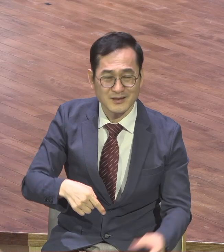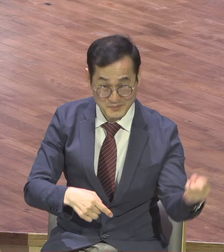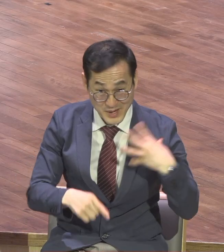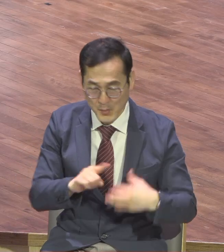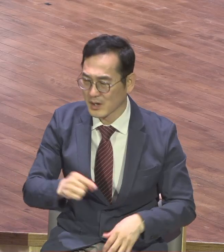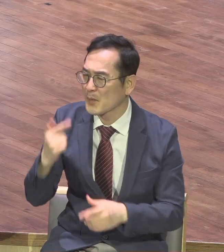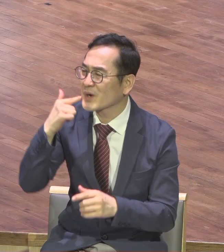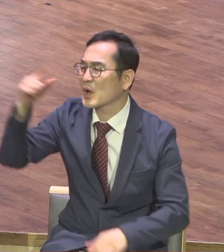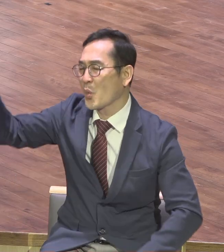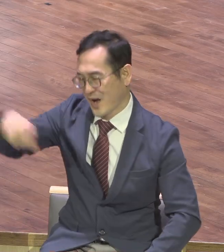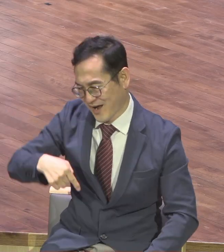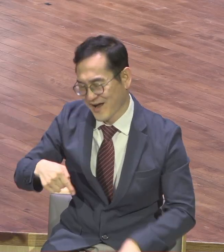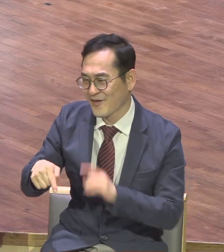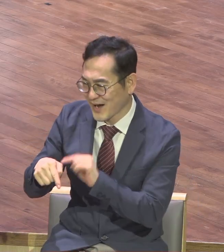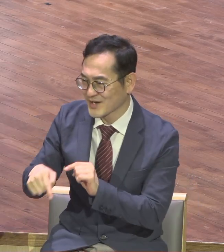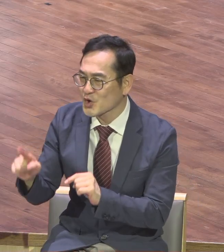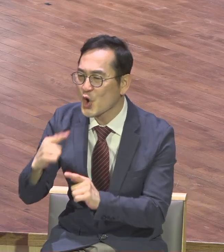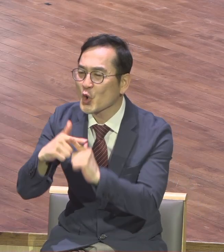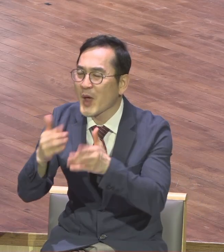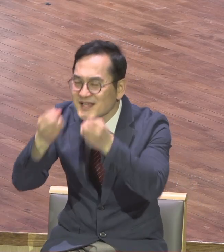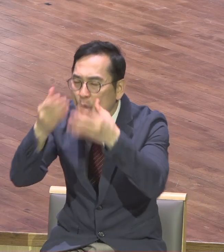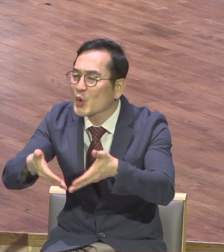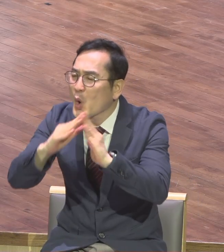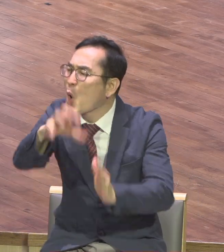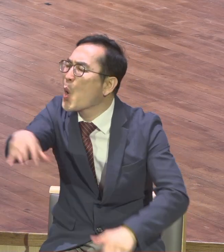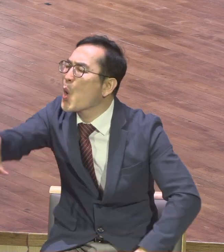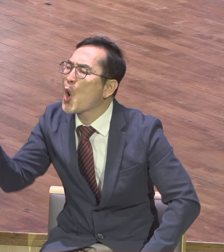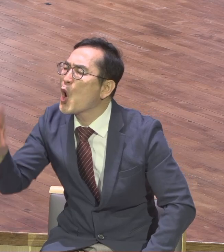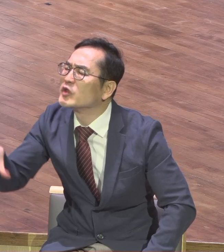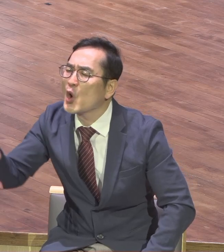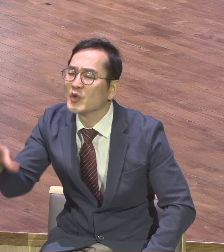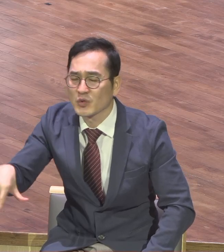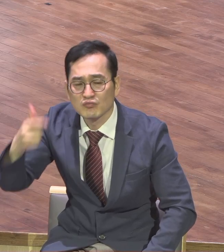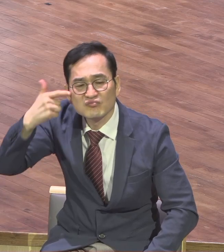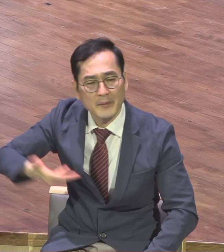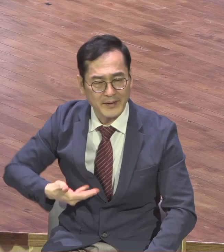그게 목사입니까? 심진송이가 이혼을 몇 번 했어요?